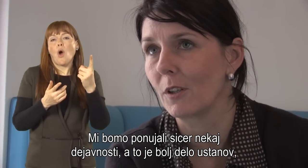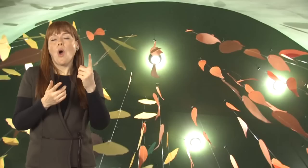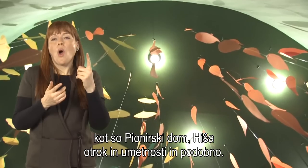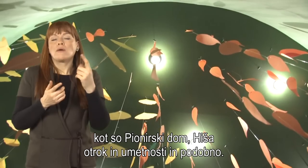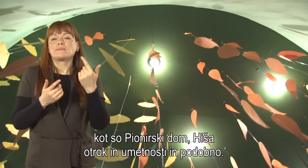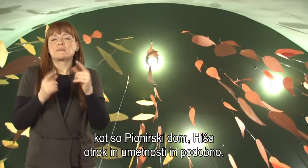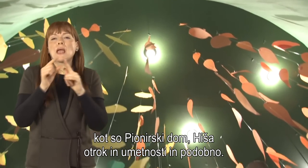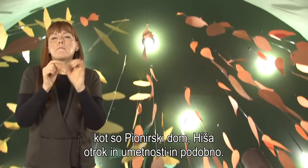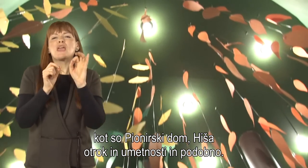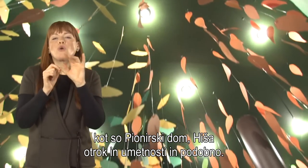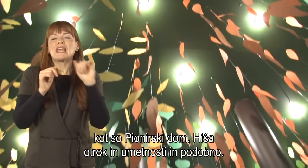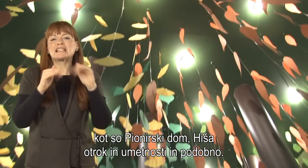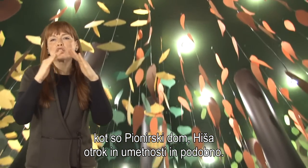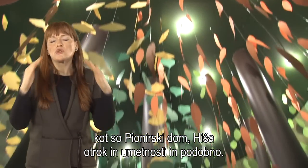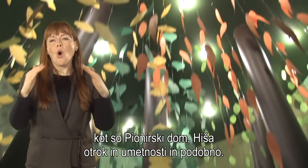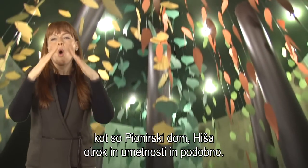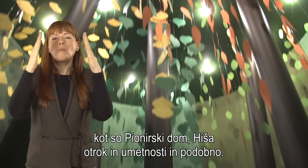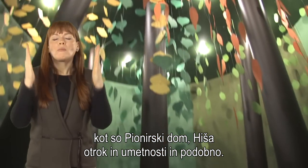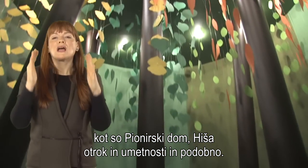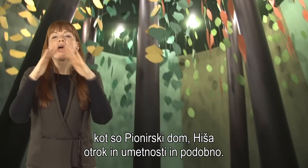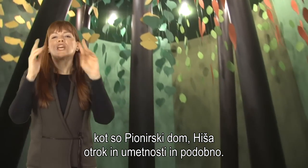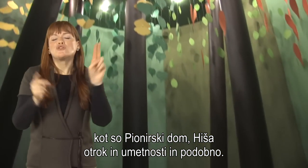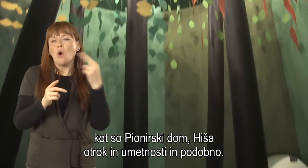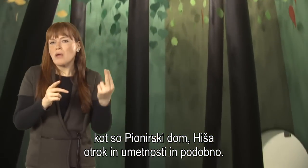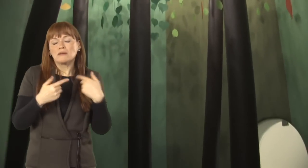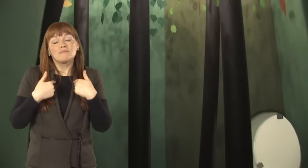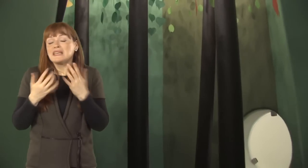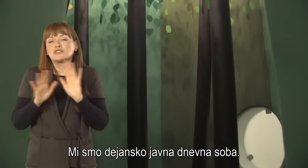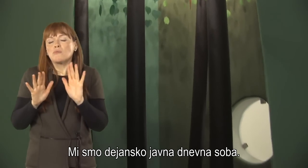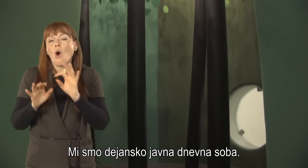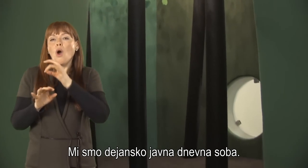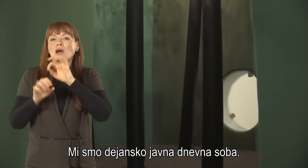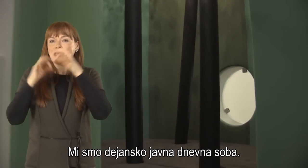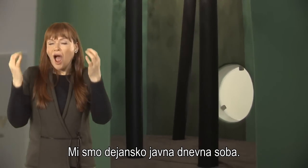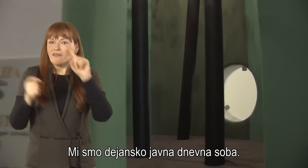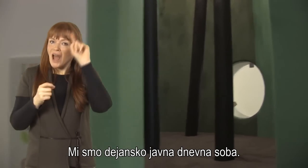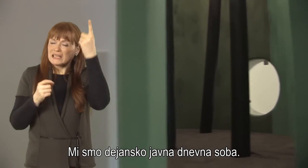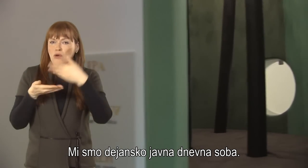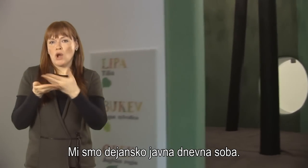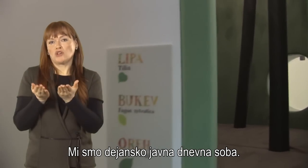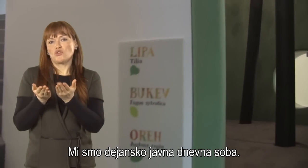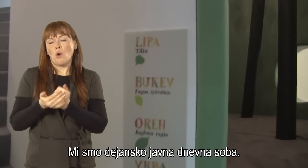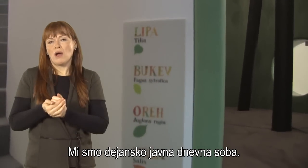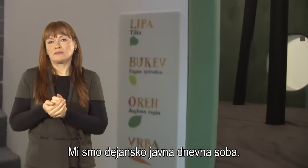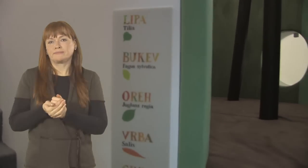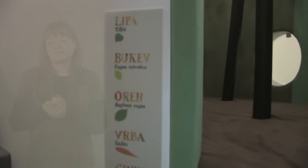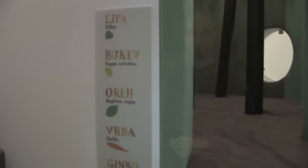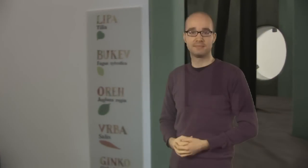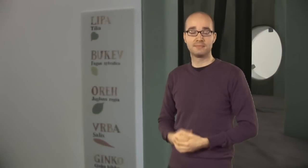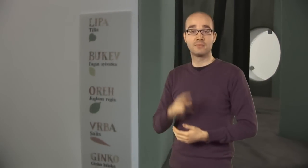druge ustanove, kot na primer Pionirski dom, Hiša otrok in umetnosti in podobno, ne, tako da mi smo dejansko javna dnevna soba,